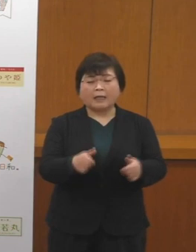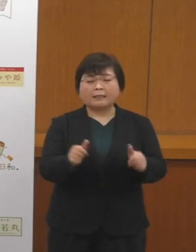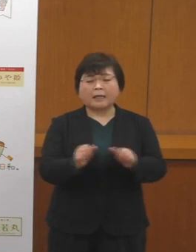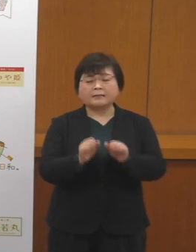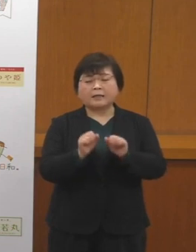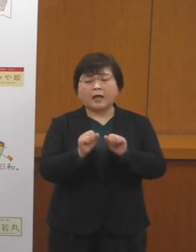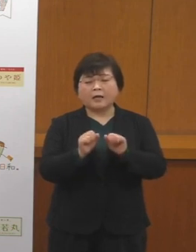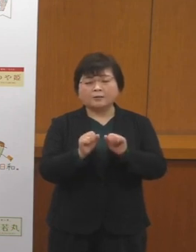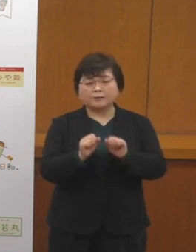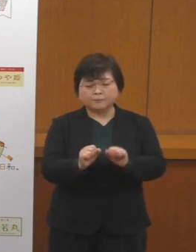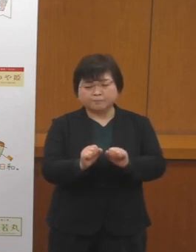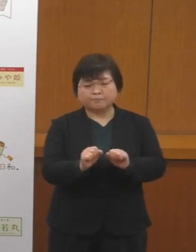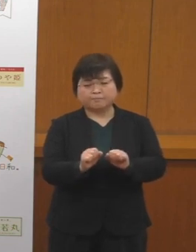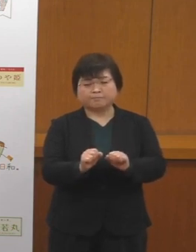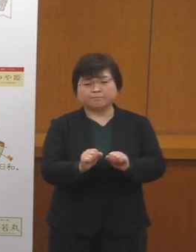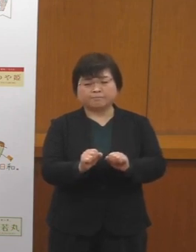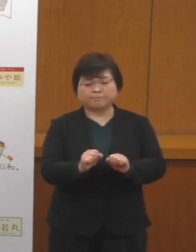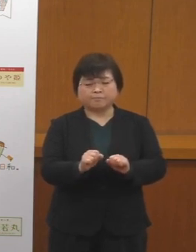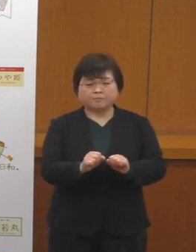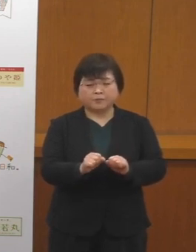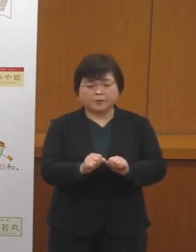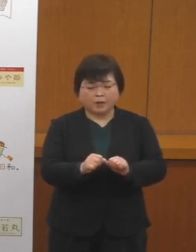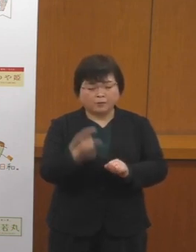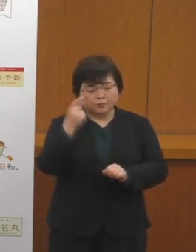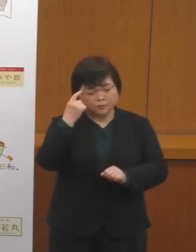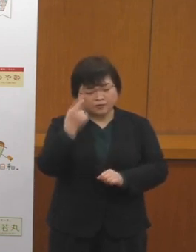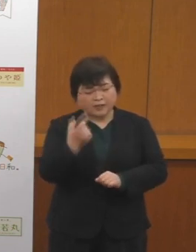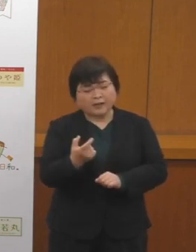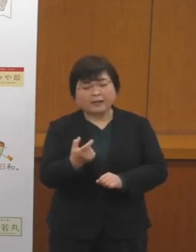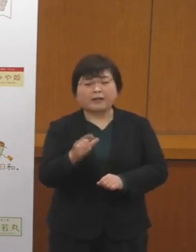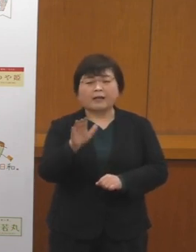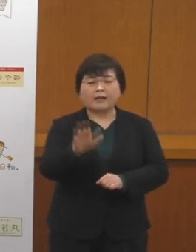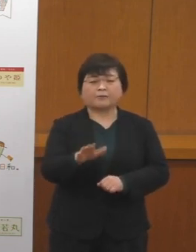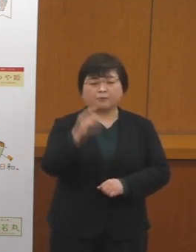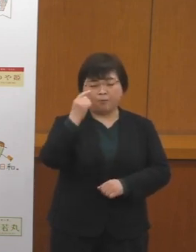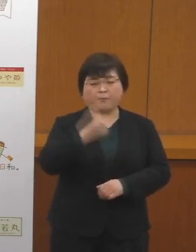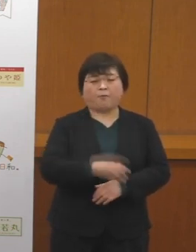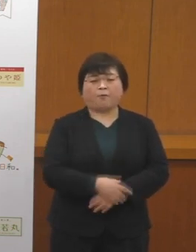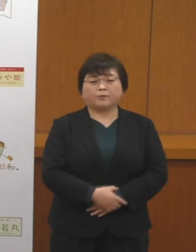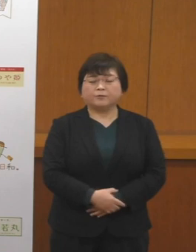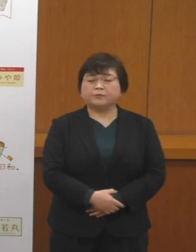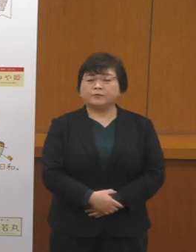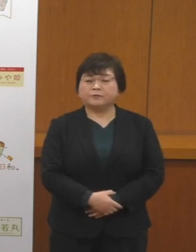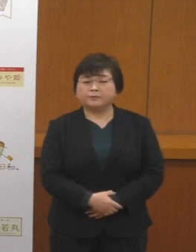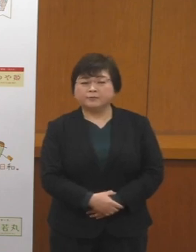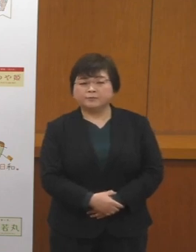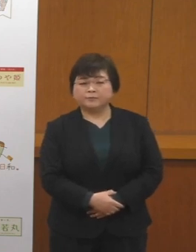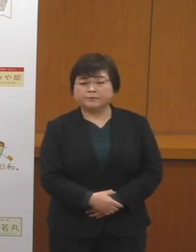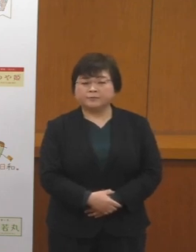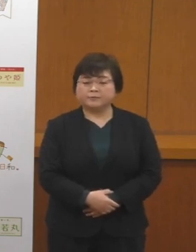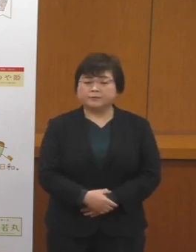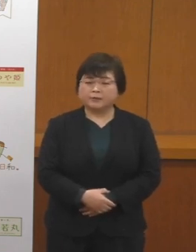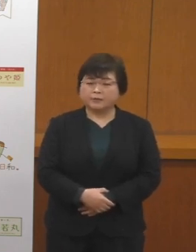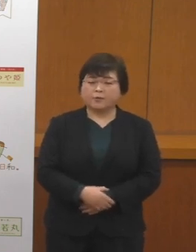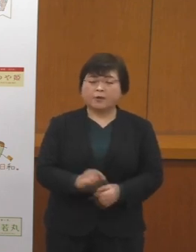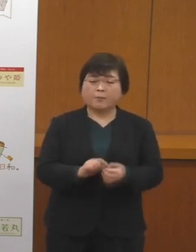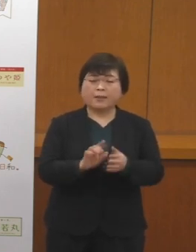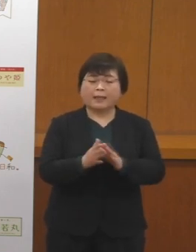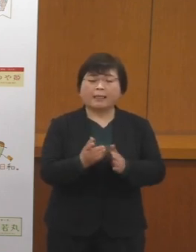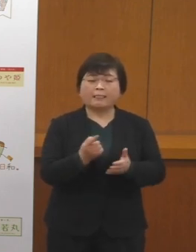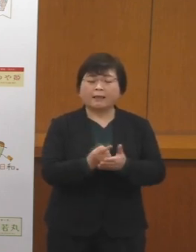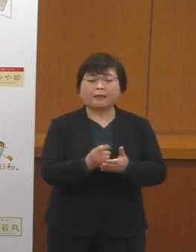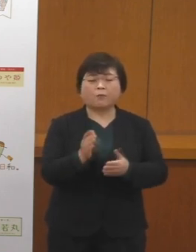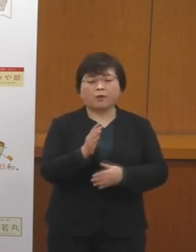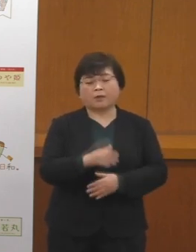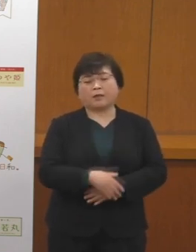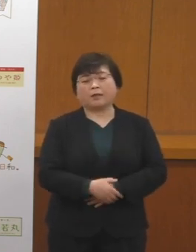するものというようなねそういう風潮がまだまだあるのかなとそして本件だけで